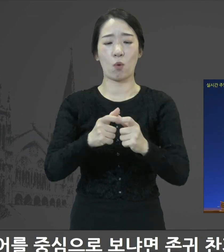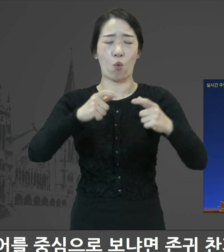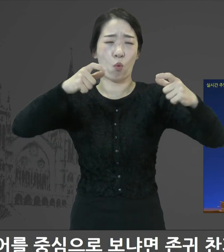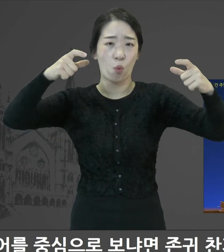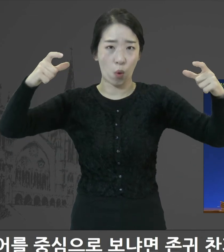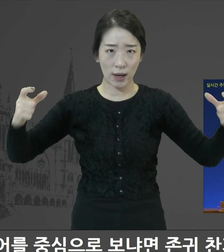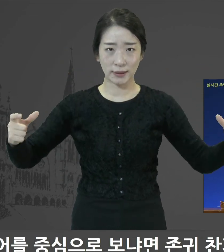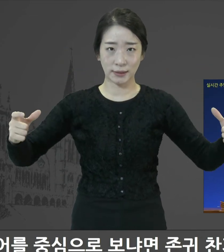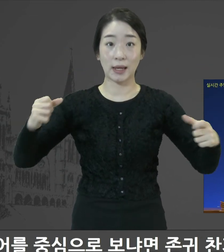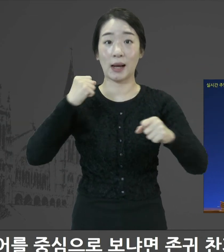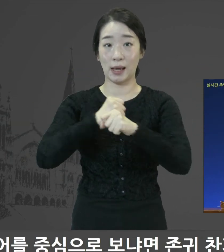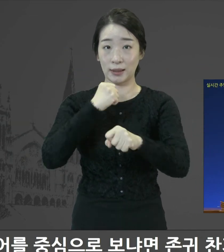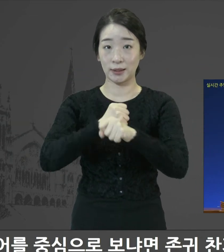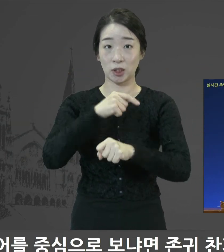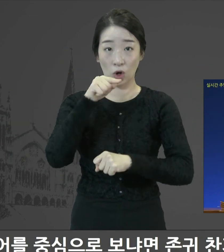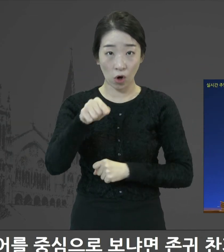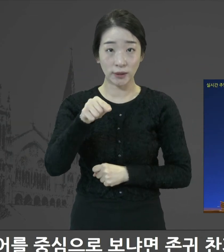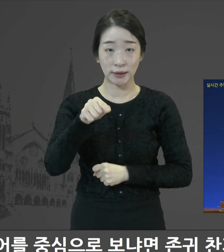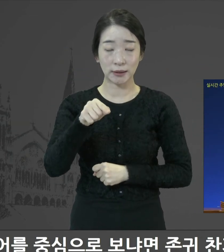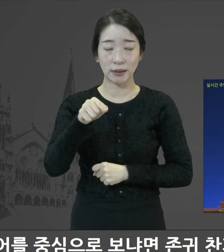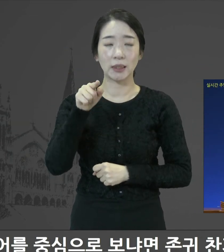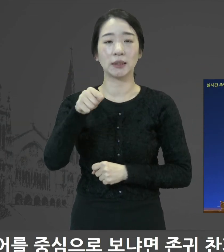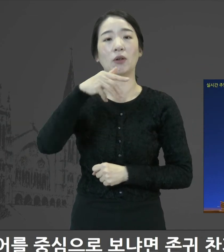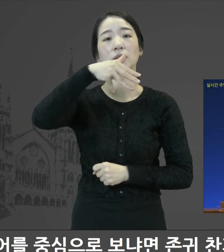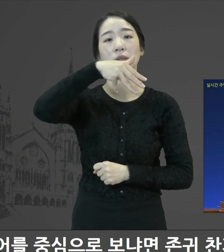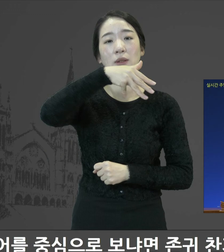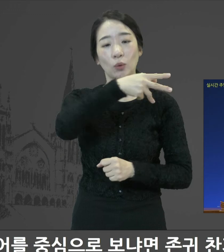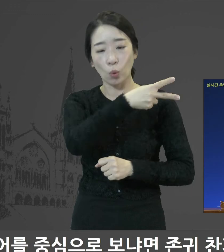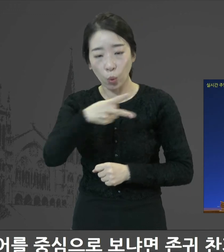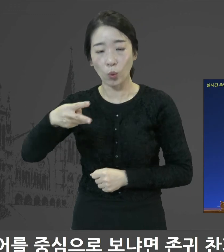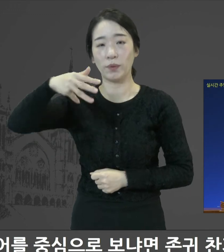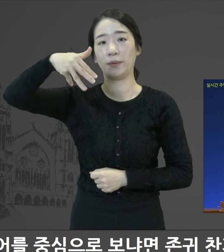것, 이것이 찬가입니다.